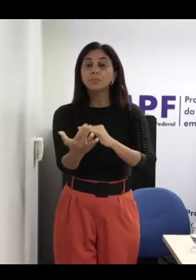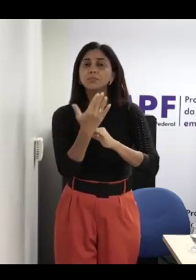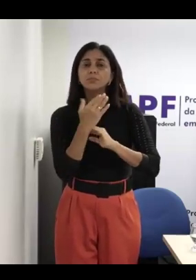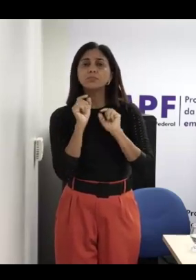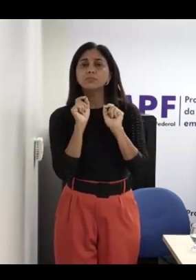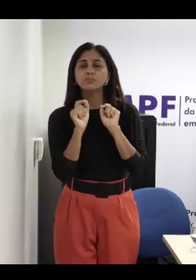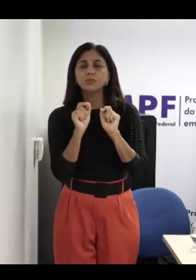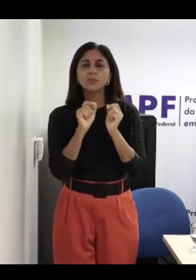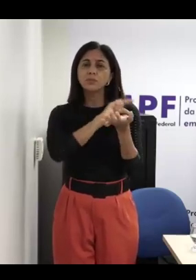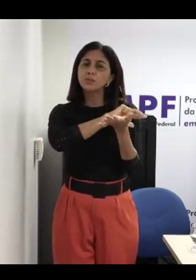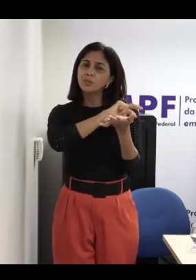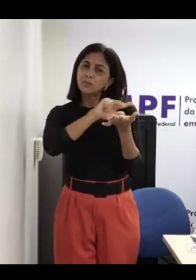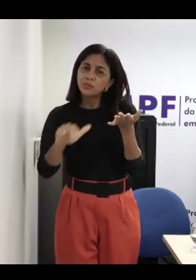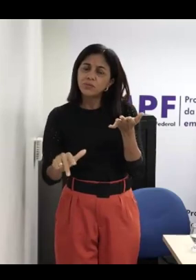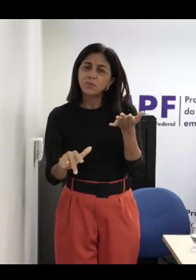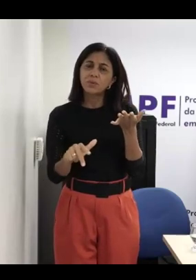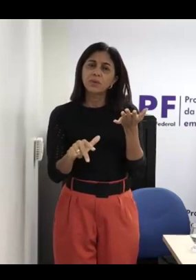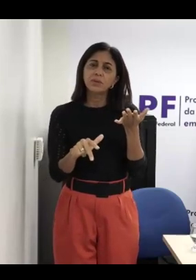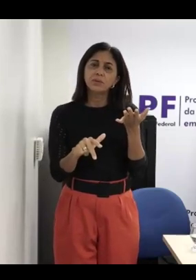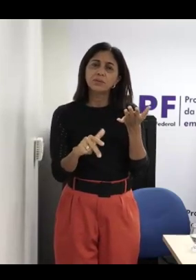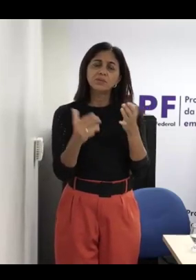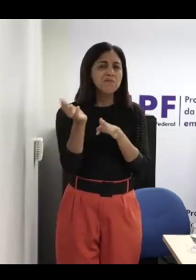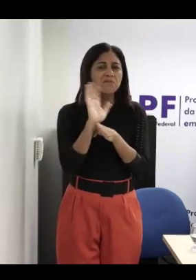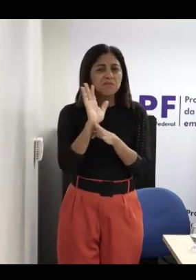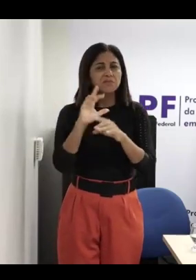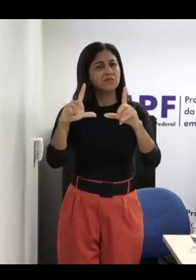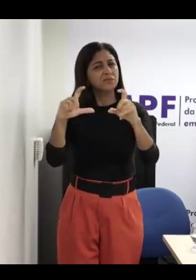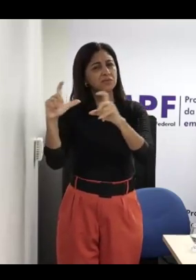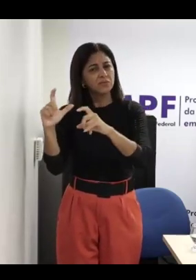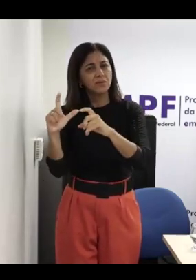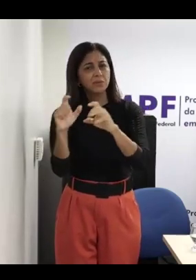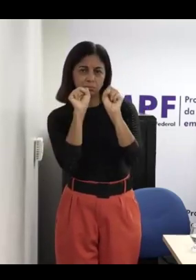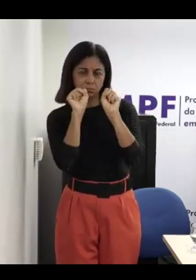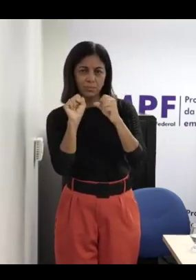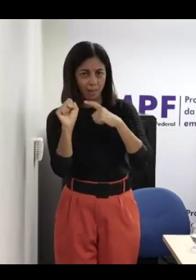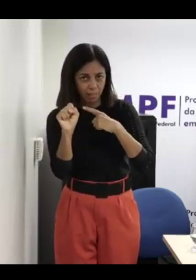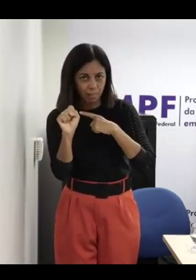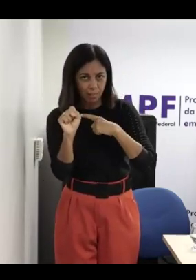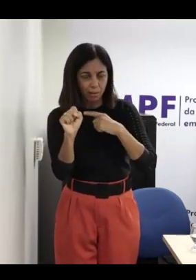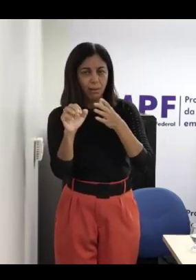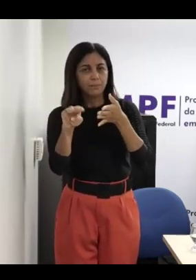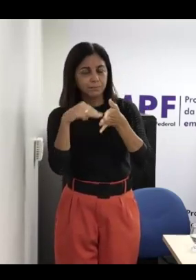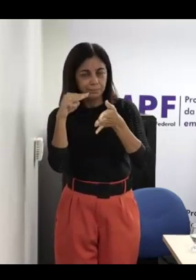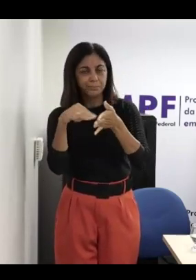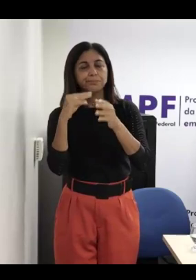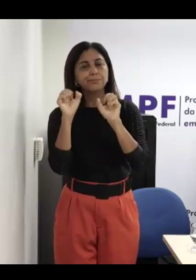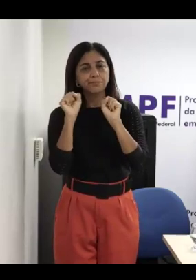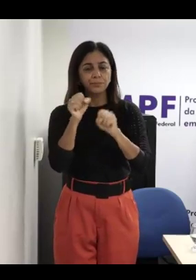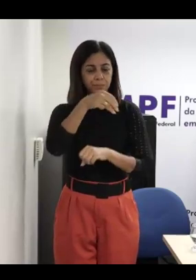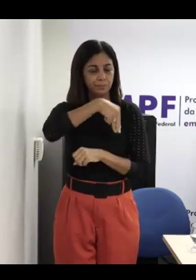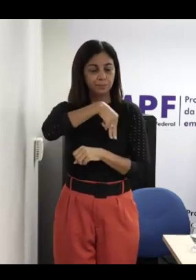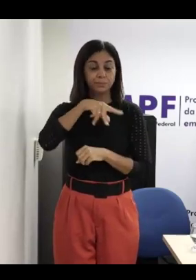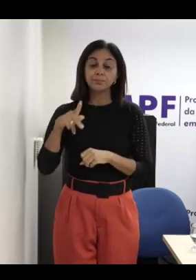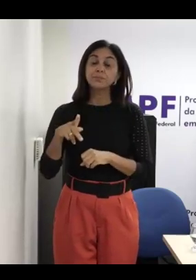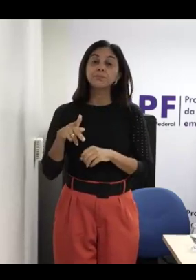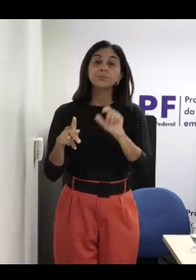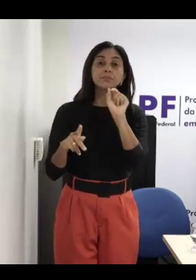eh levando os materiais que tenham esse esse levando os dispositivos que tenham esse material elício ao Ministério Público